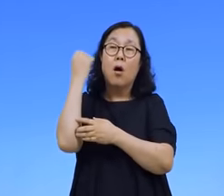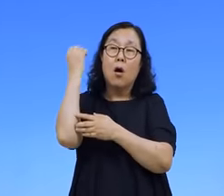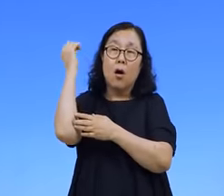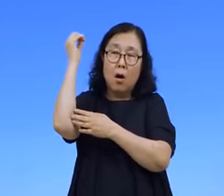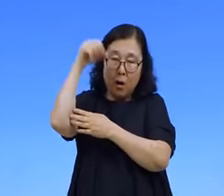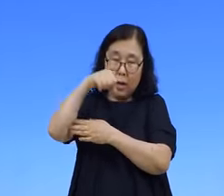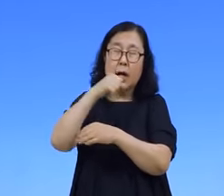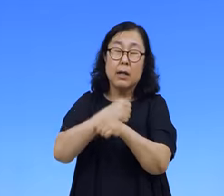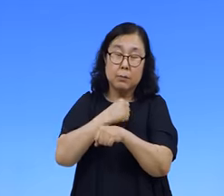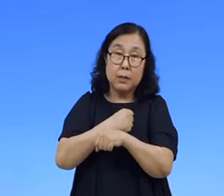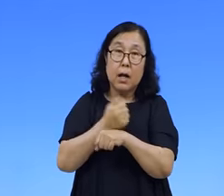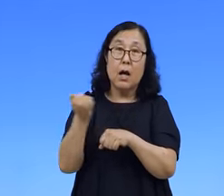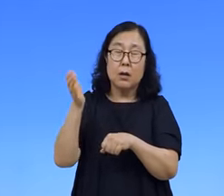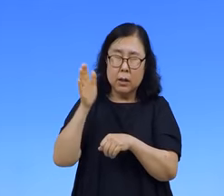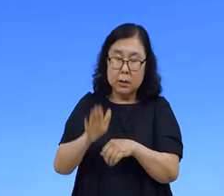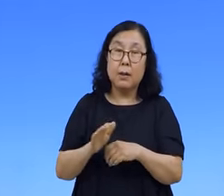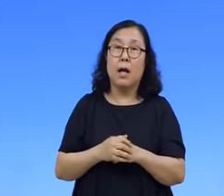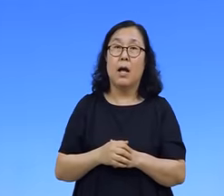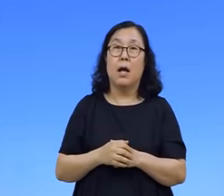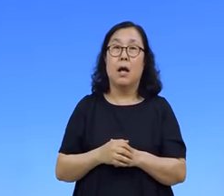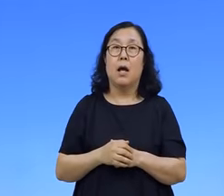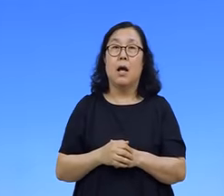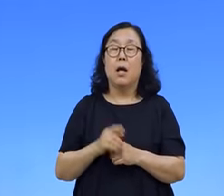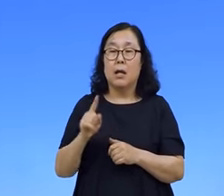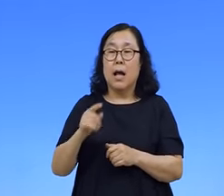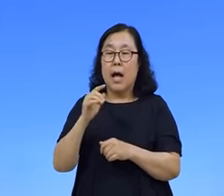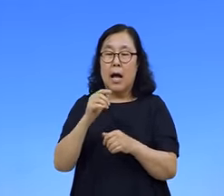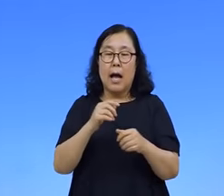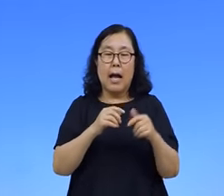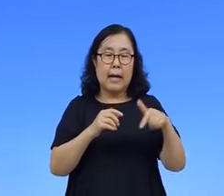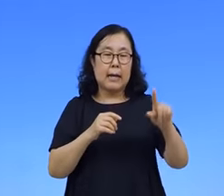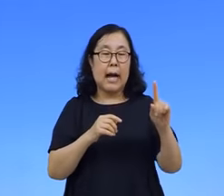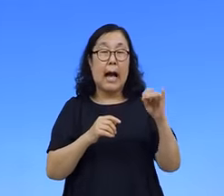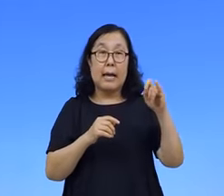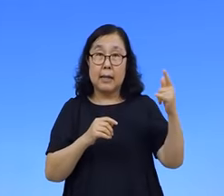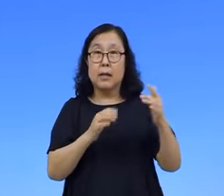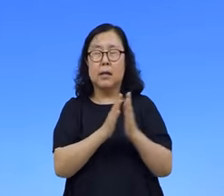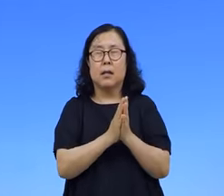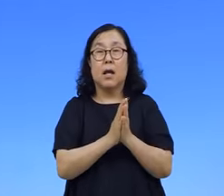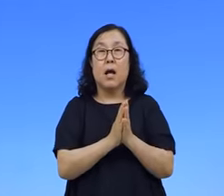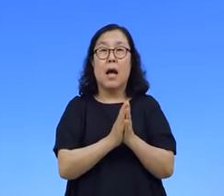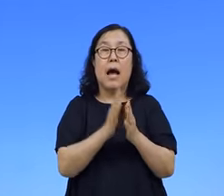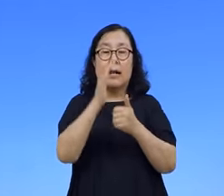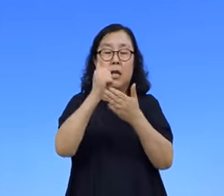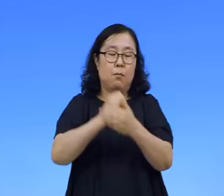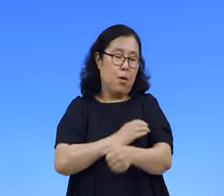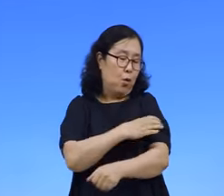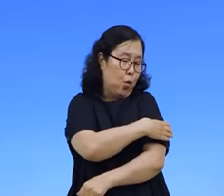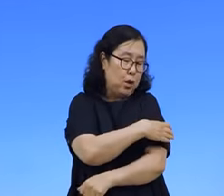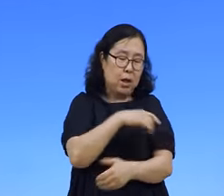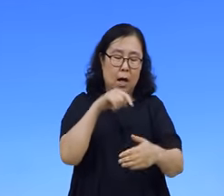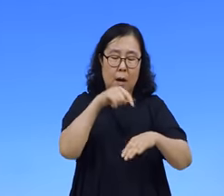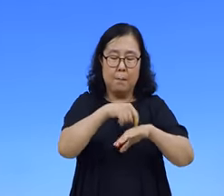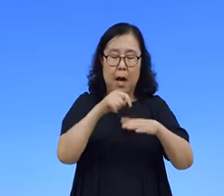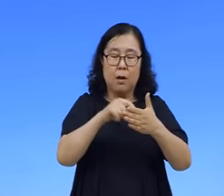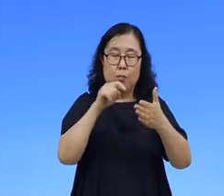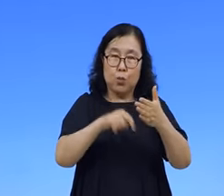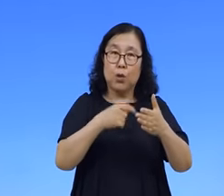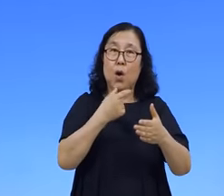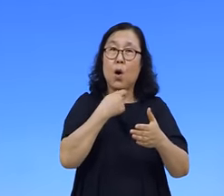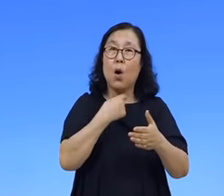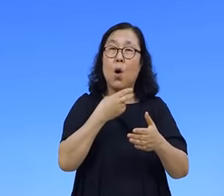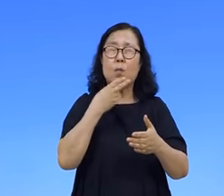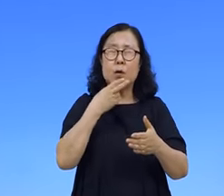수 있습니다. 그러나 그는 하나님의 권위가 그 내면에 없었기 때문에 죄가